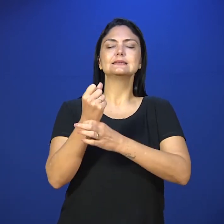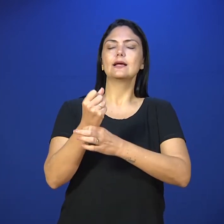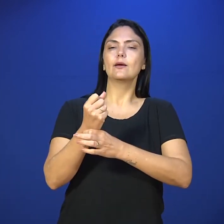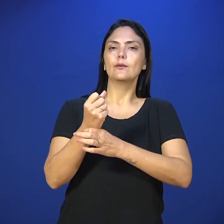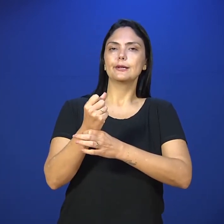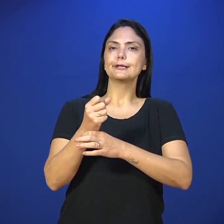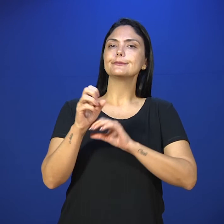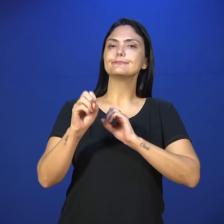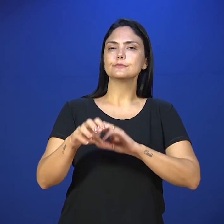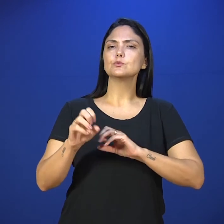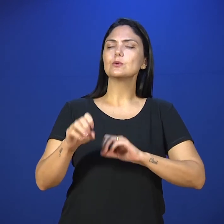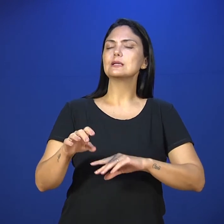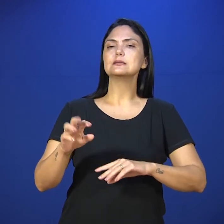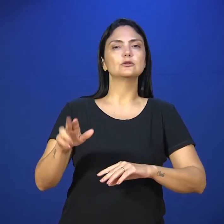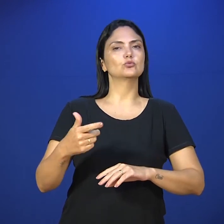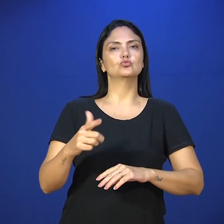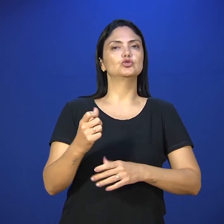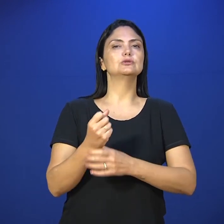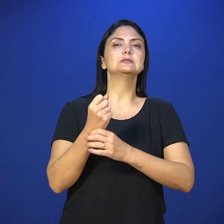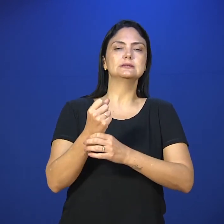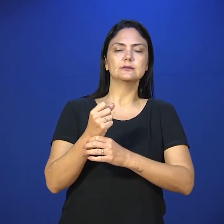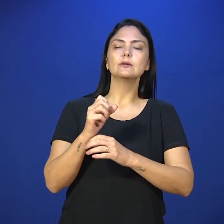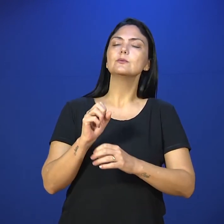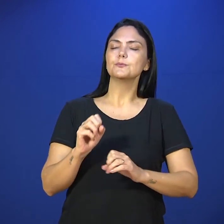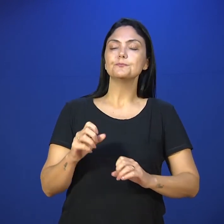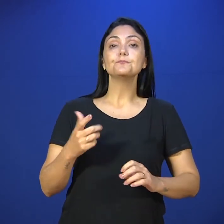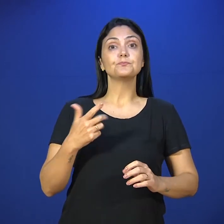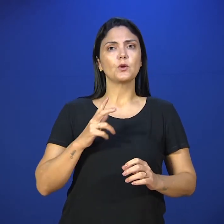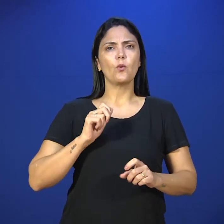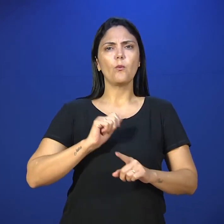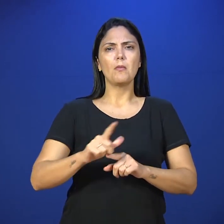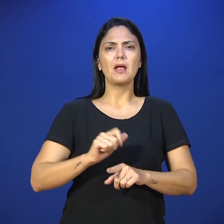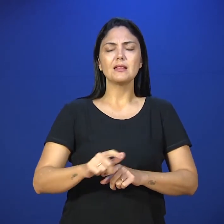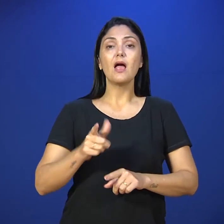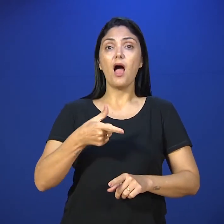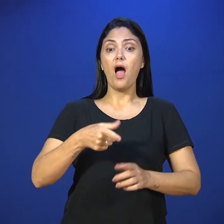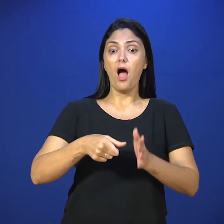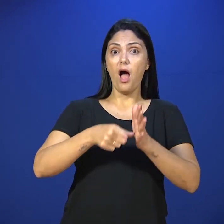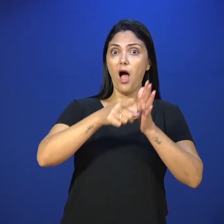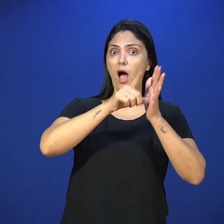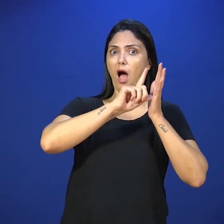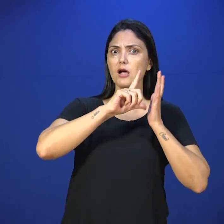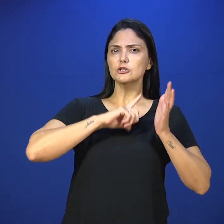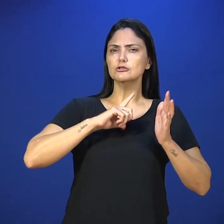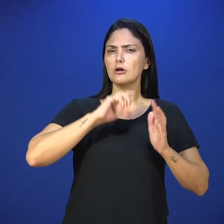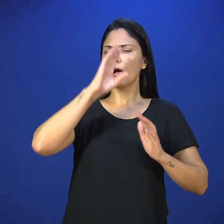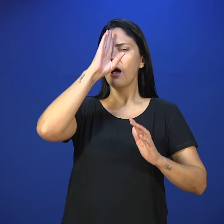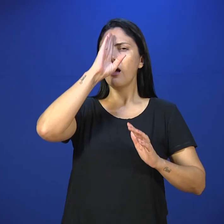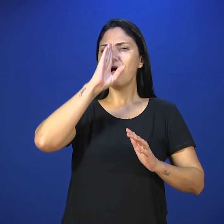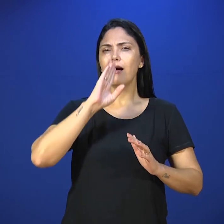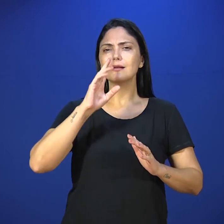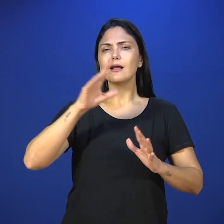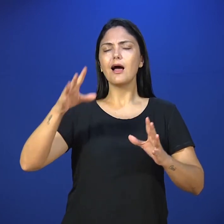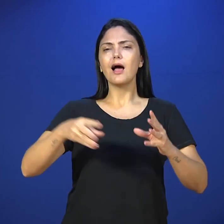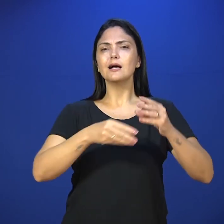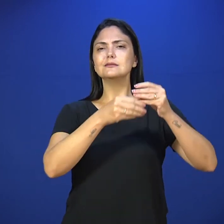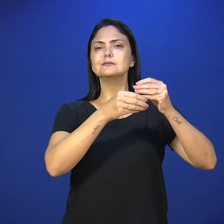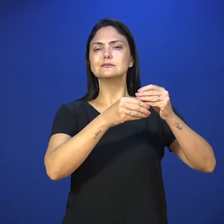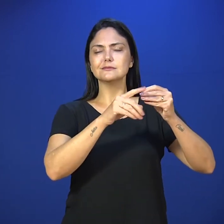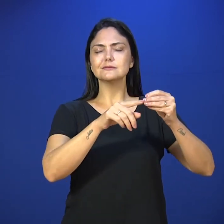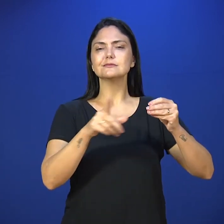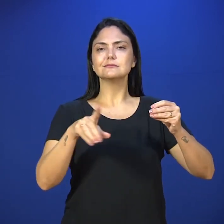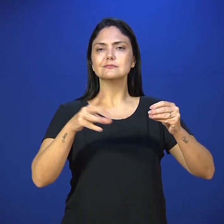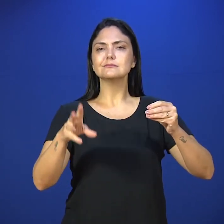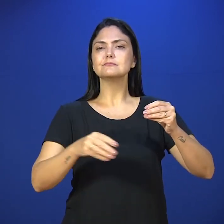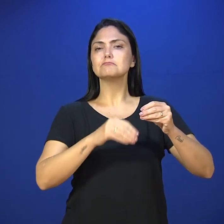das parcelas das semestralidades, anuidades, que era oferecido gratuitamente, sem adicional na